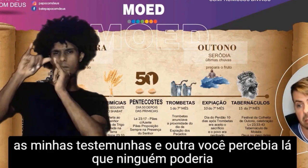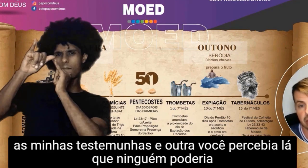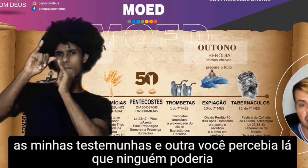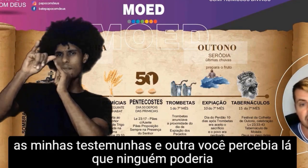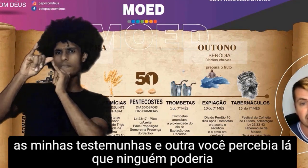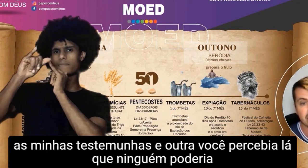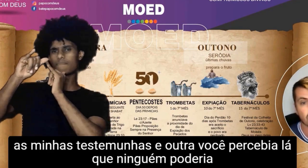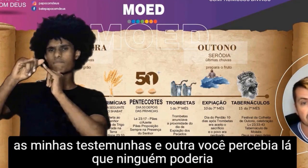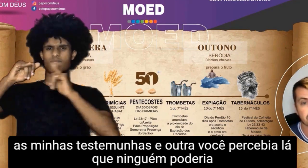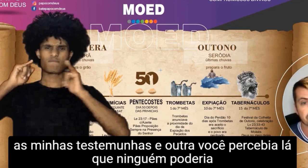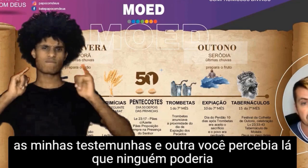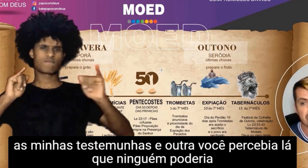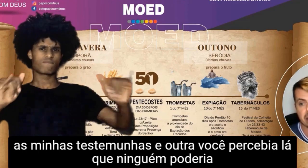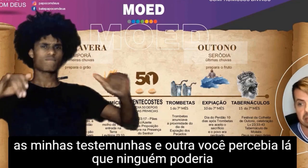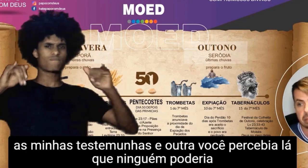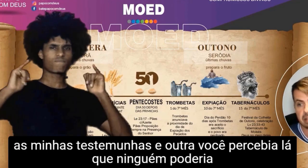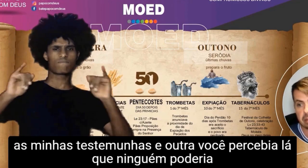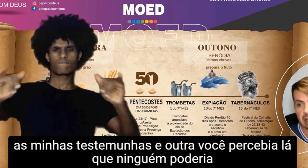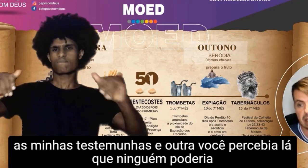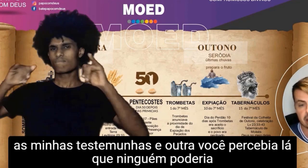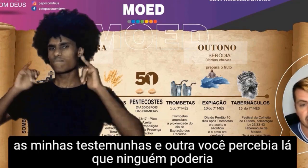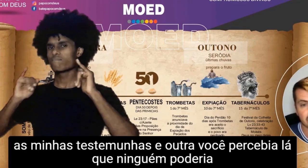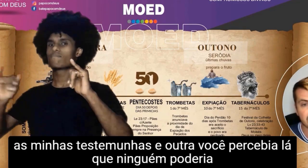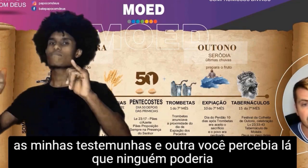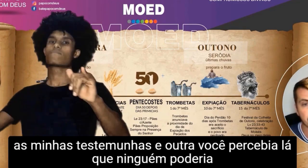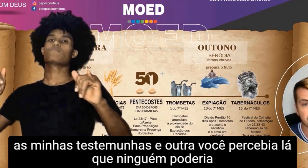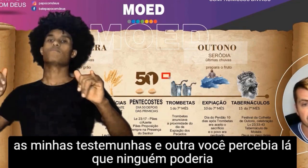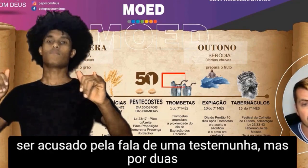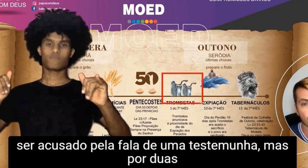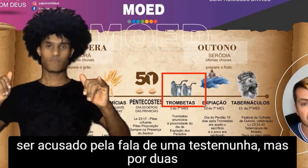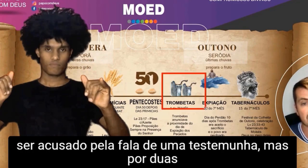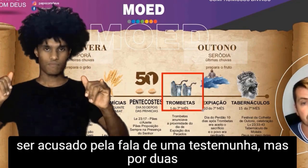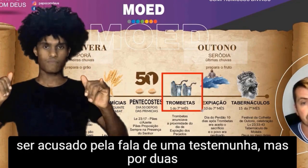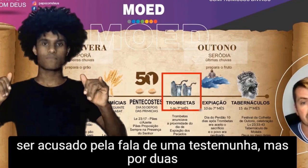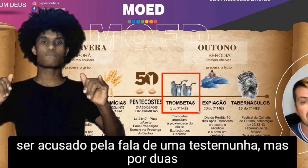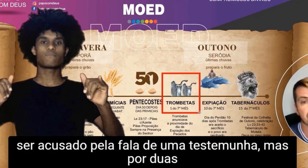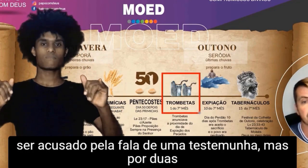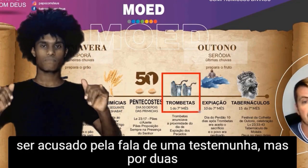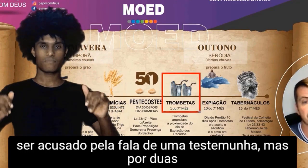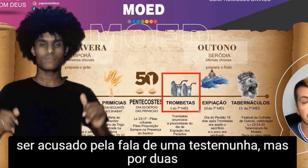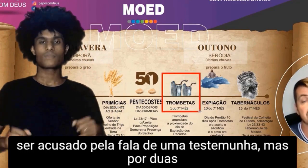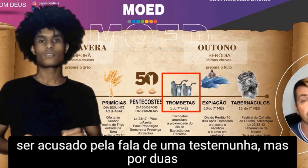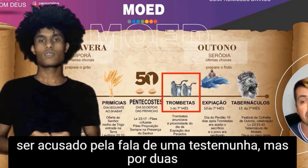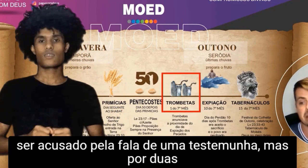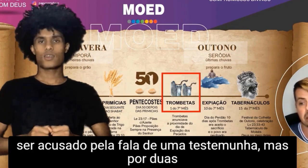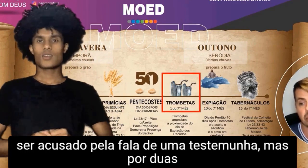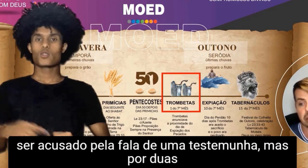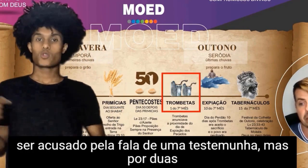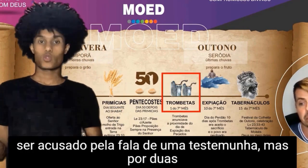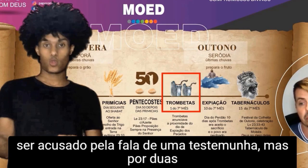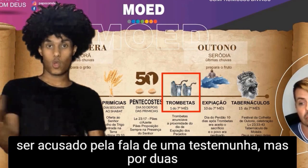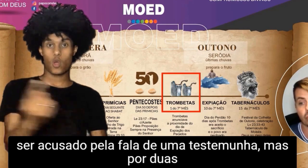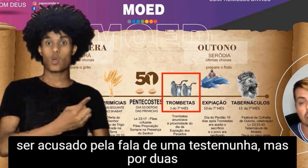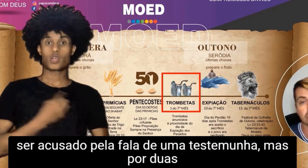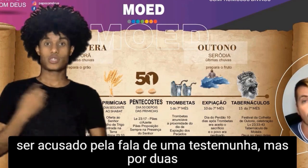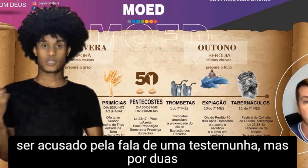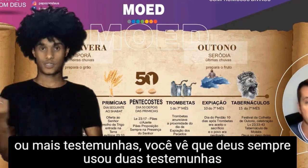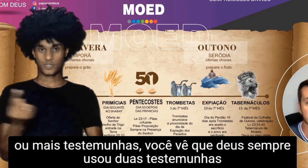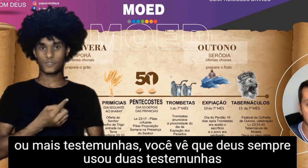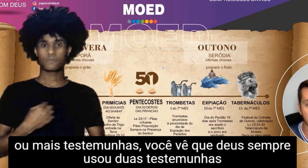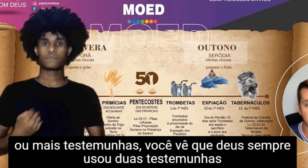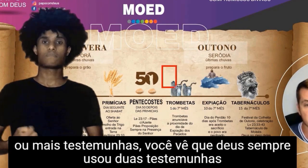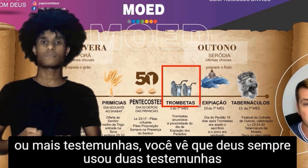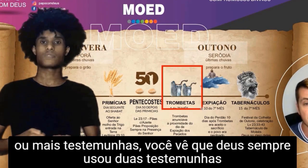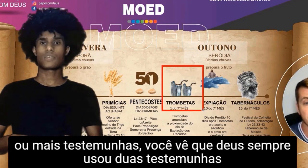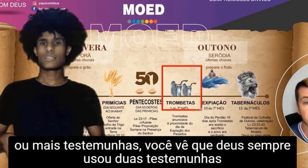minhas testemunhas. E outra, você percebia lá que ninguém poderia ser acusado pela fala de uma testemunha, mas por 2 ou